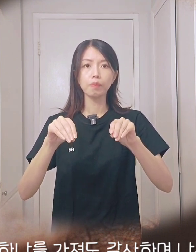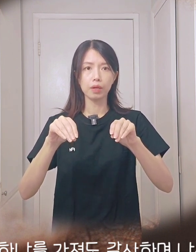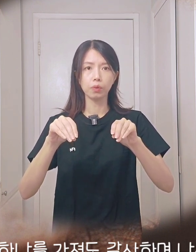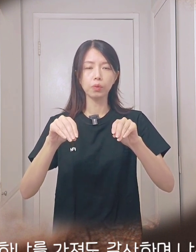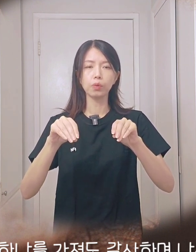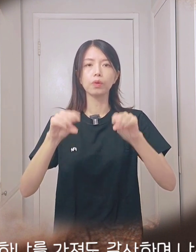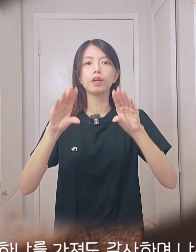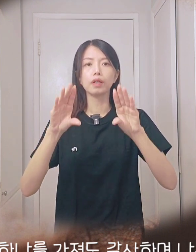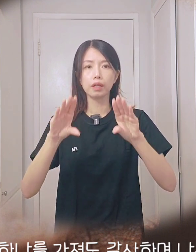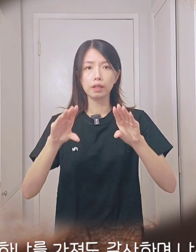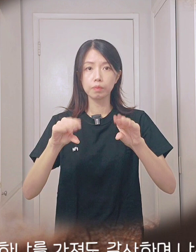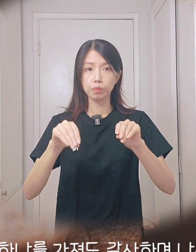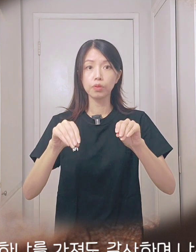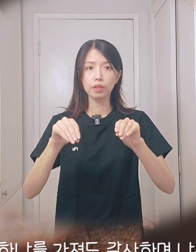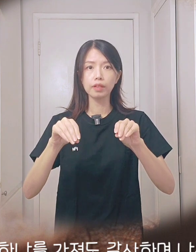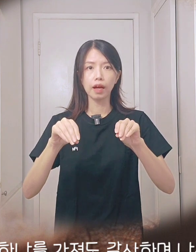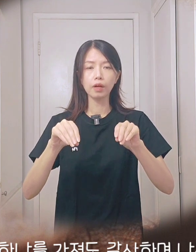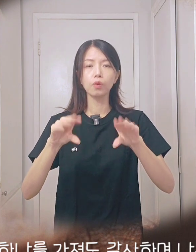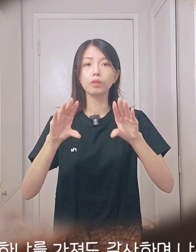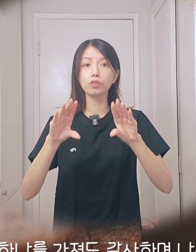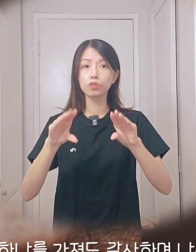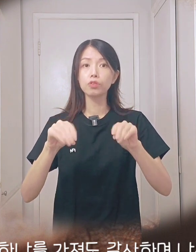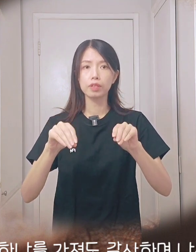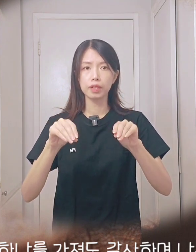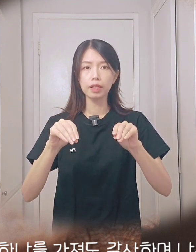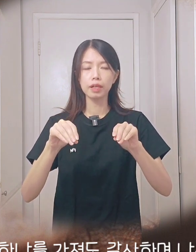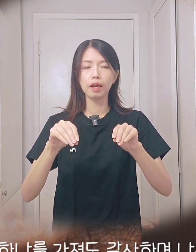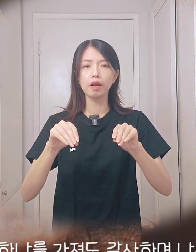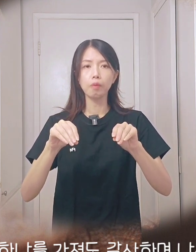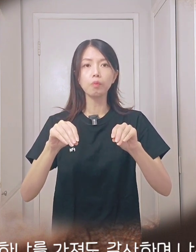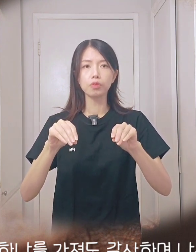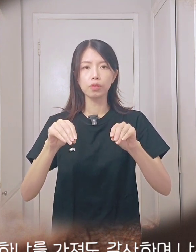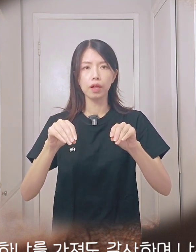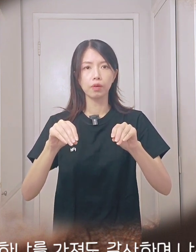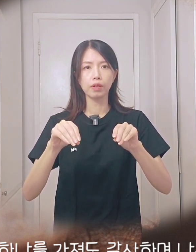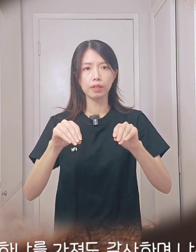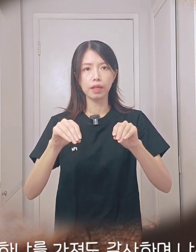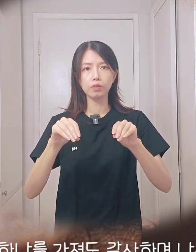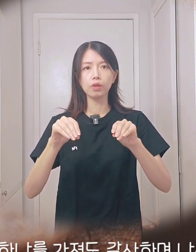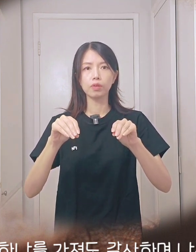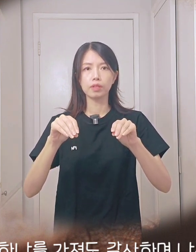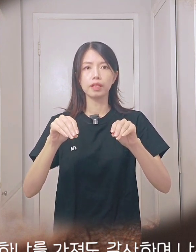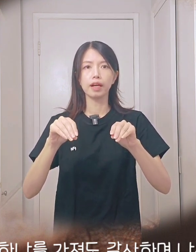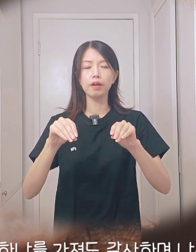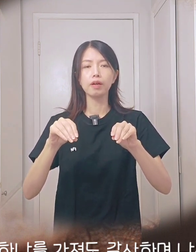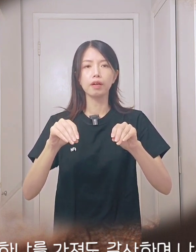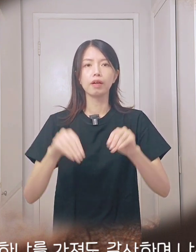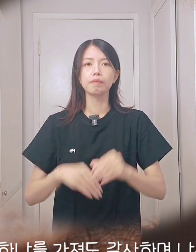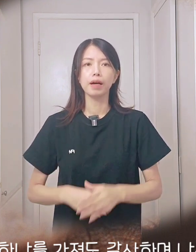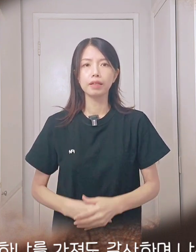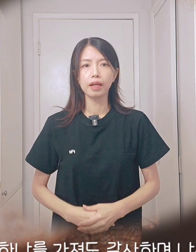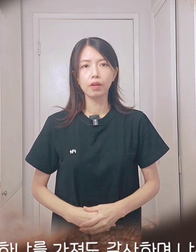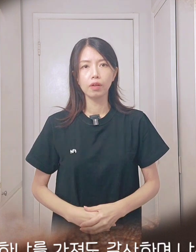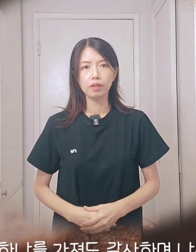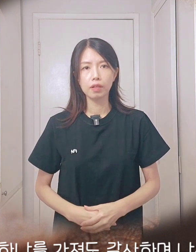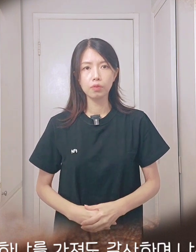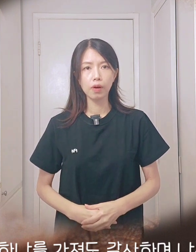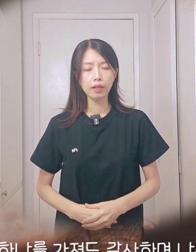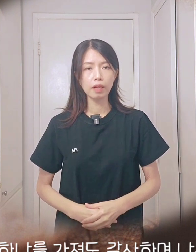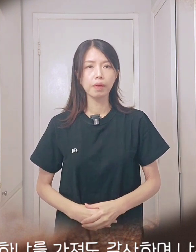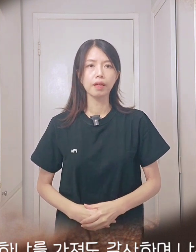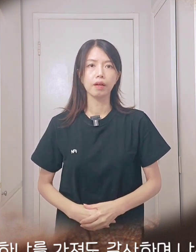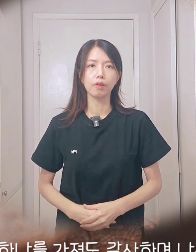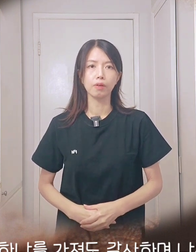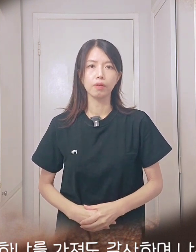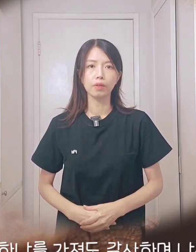뜻의 수어 말고도 불을 끄다 혹은 중지, 멈추다 라고 하는 뜻의 수어도 있으니까요. 마르다라고 하는 뜻의 수어